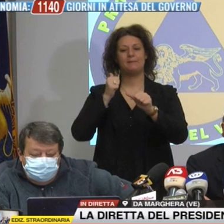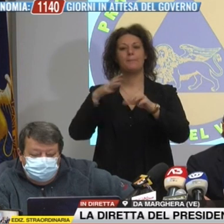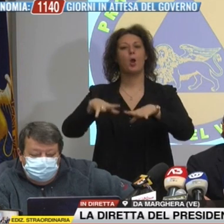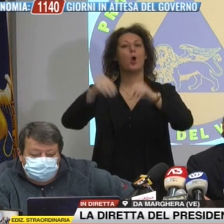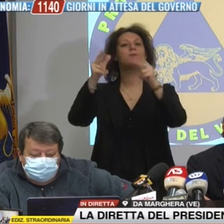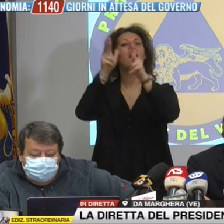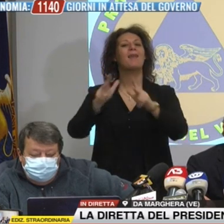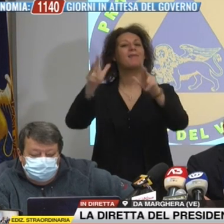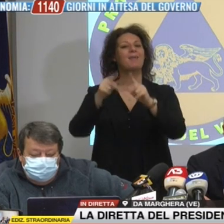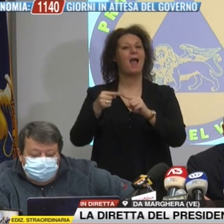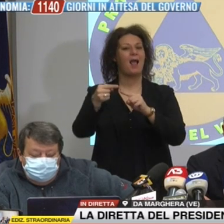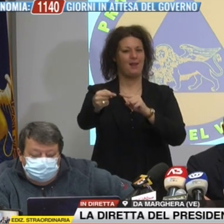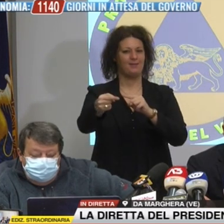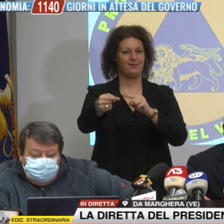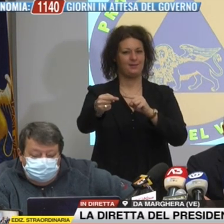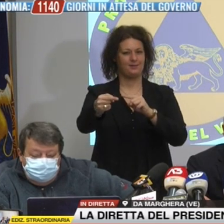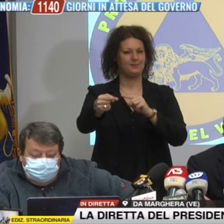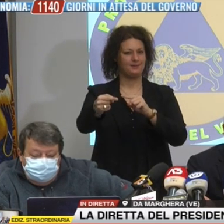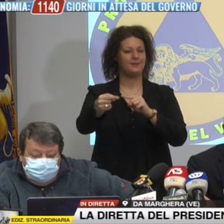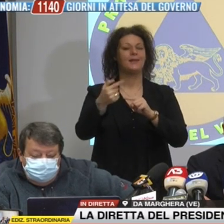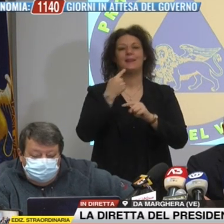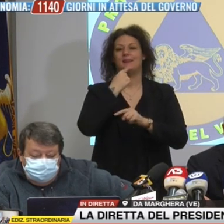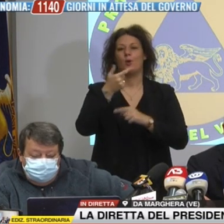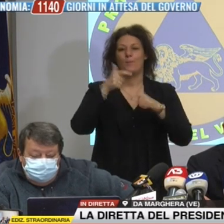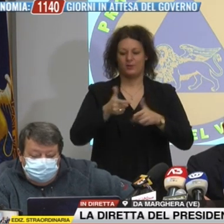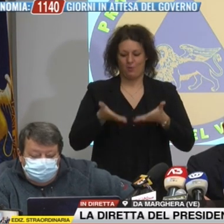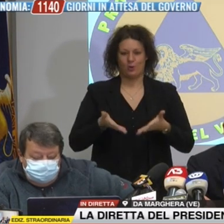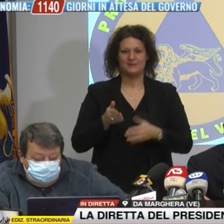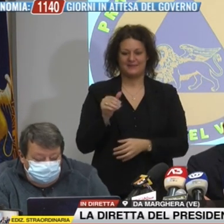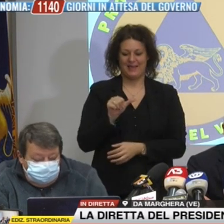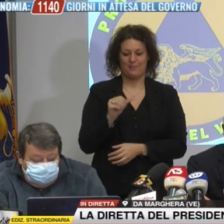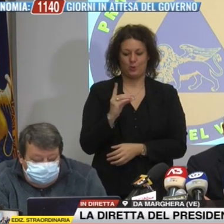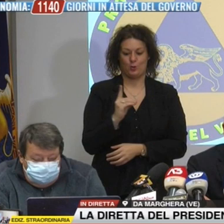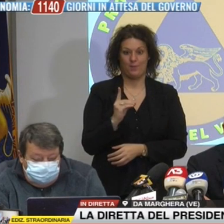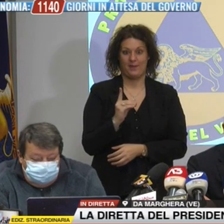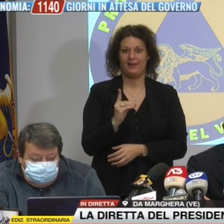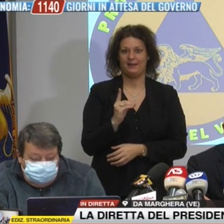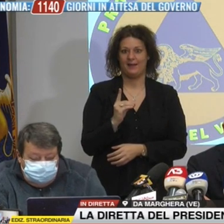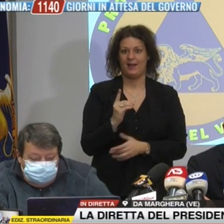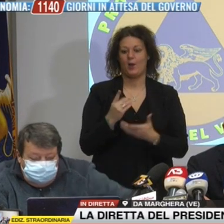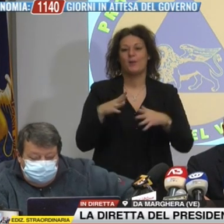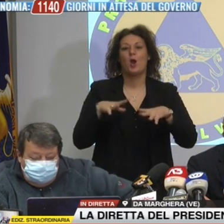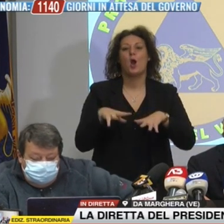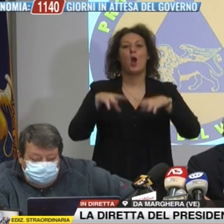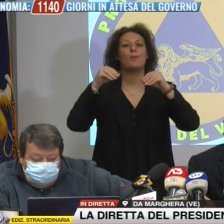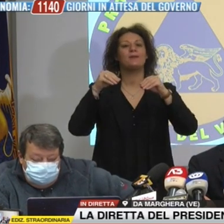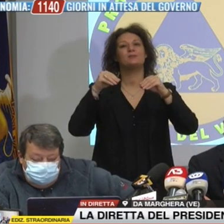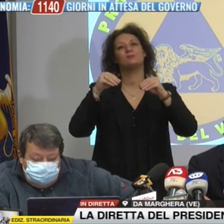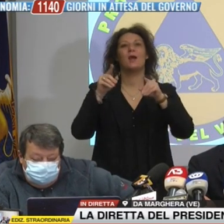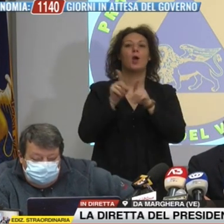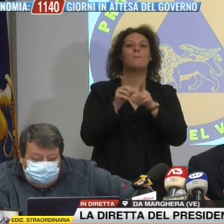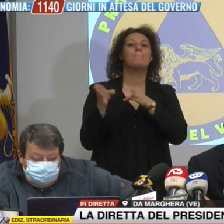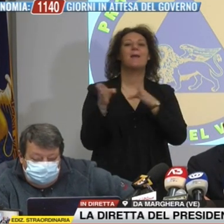Lo dico perché questo è il weekend, il primo weekend delle festività natalizie, diciamo, dove si entra nel periodo